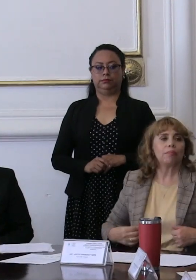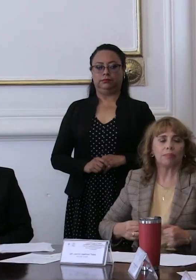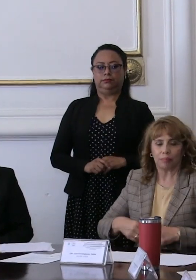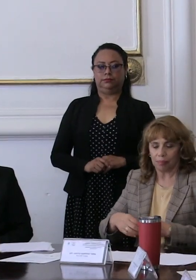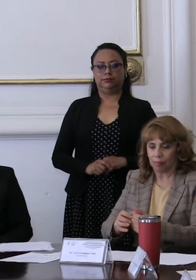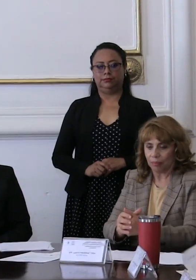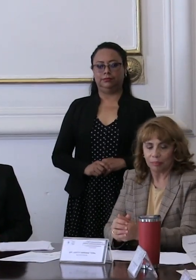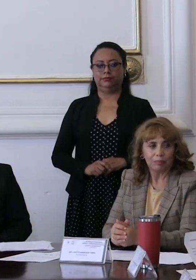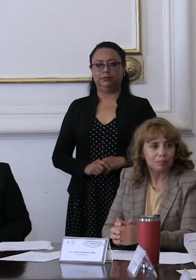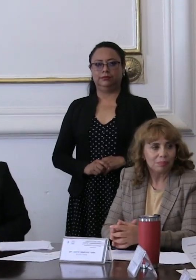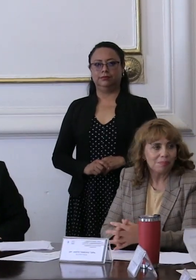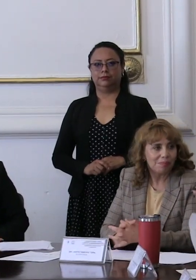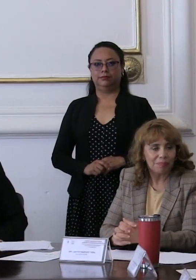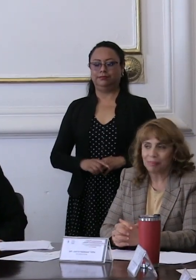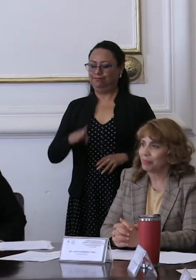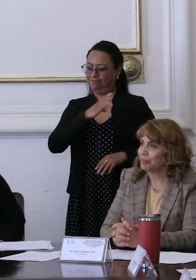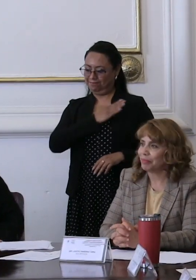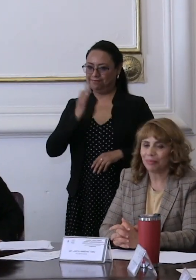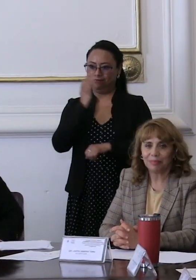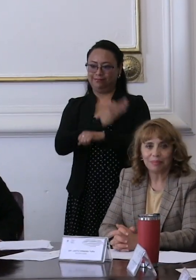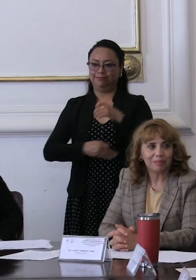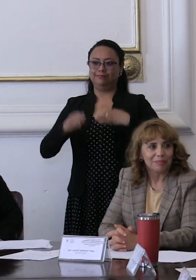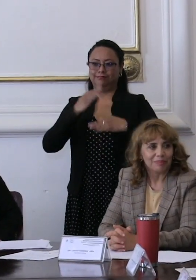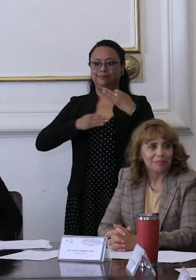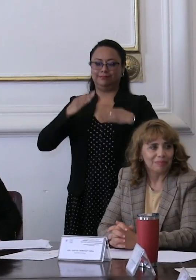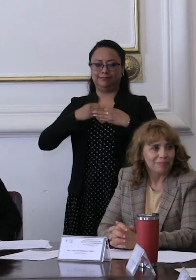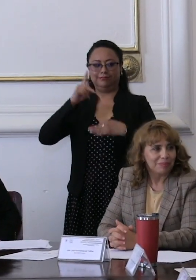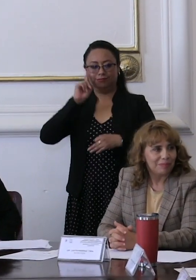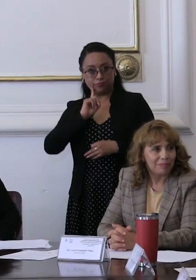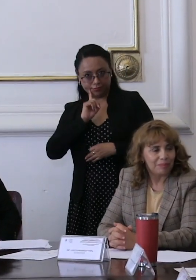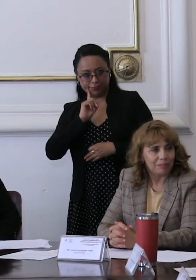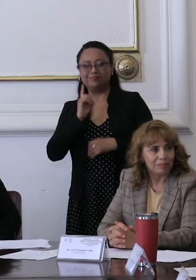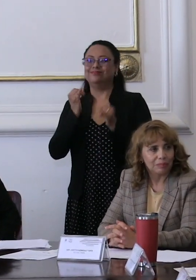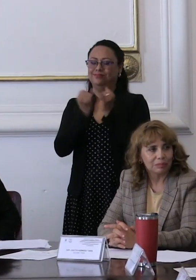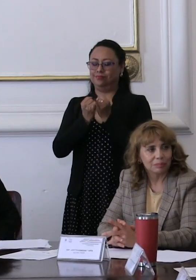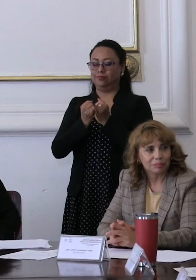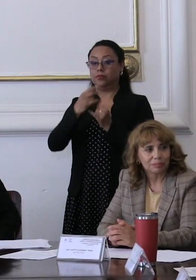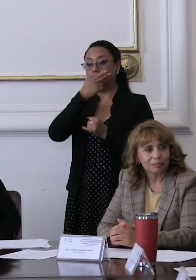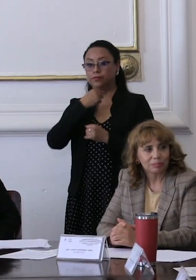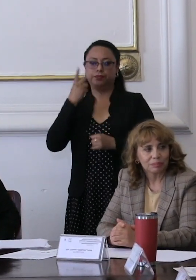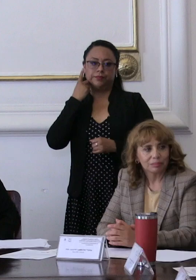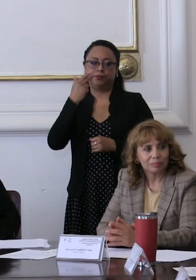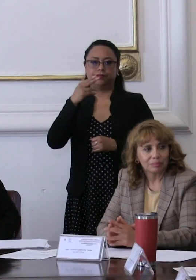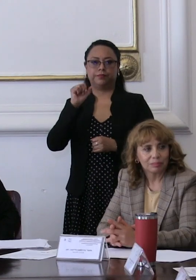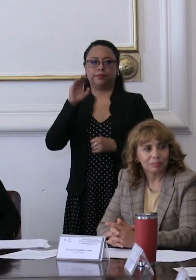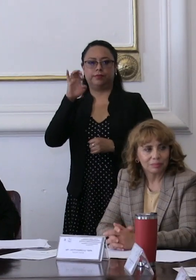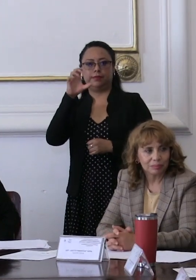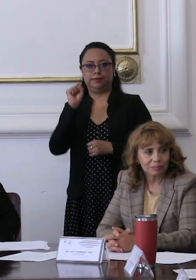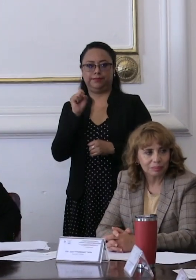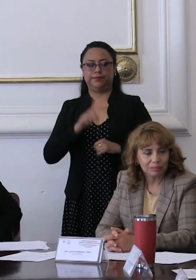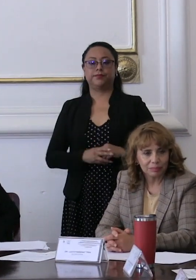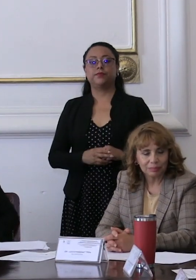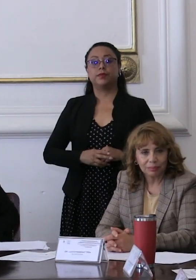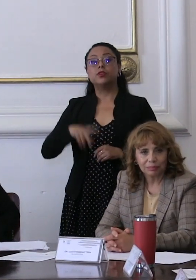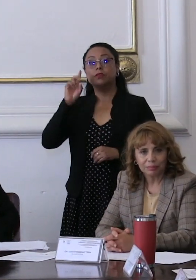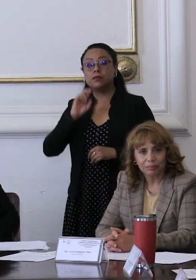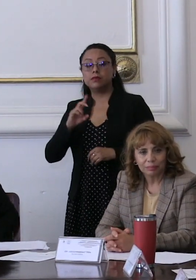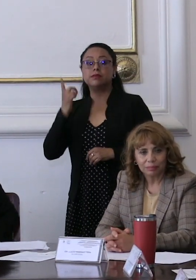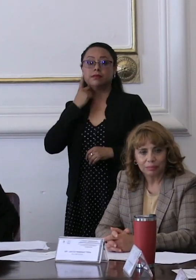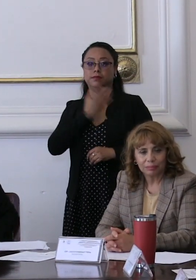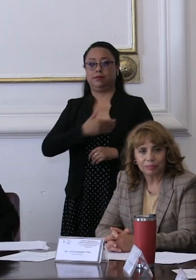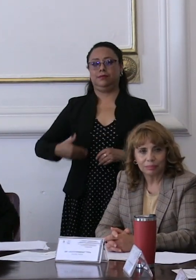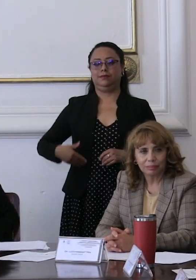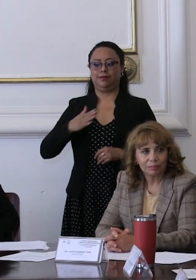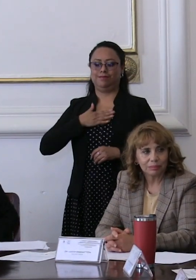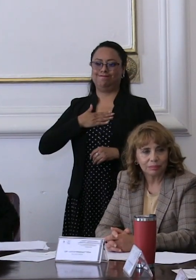Muy buenas tardes a todas y al diputado Haces. Presidenta, desearte el mayor de los éxitos en esta nueva encomienda, que